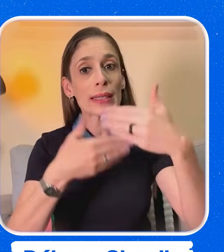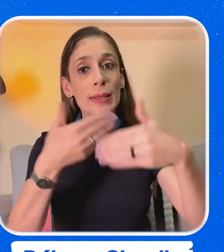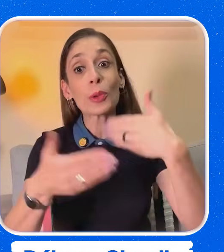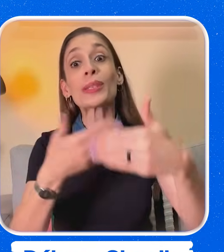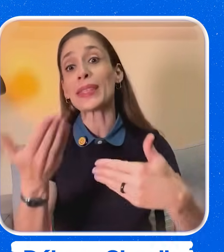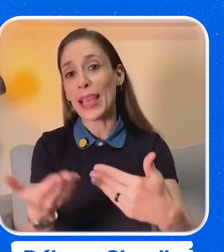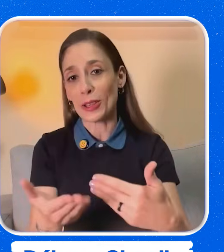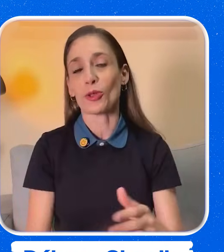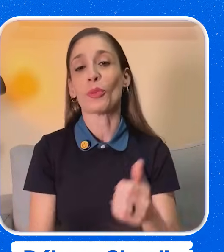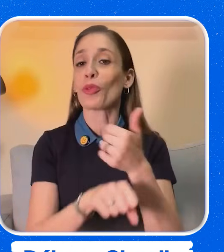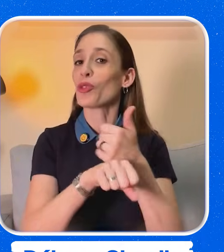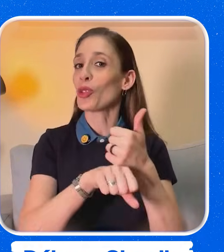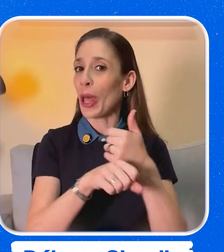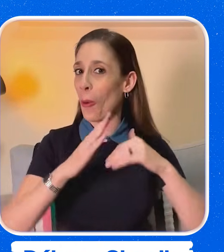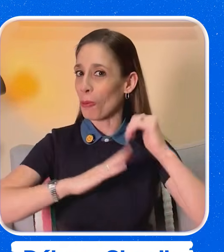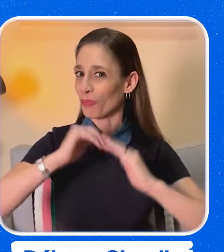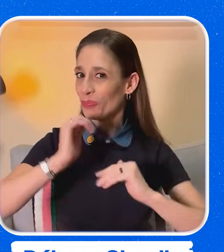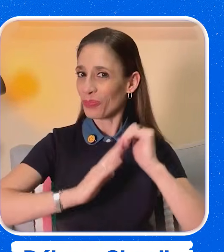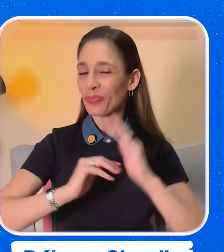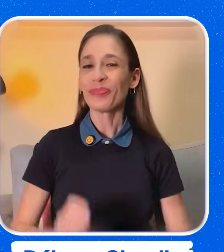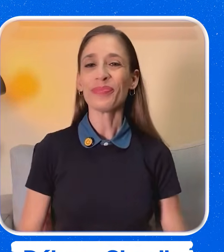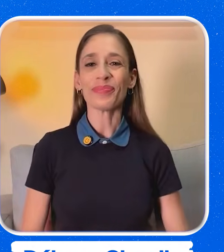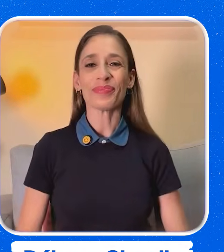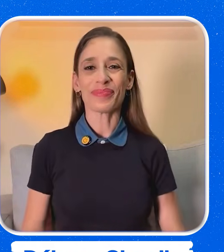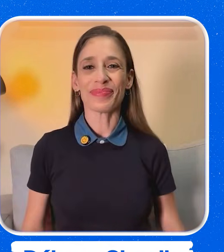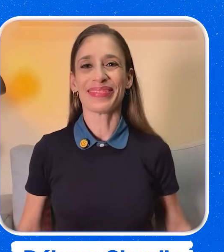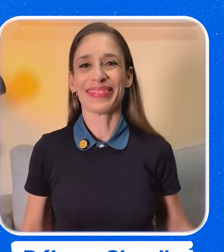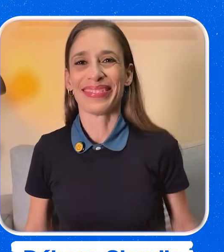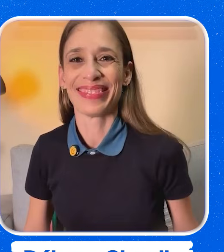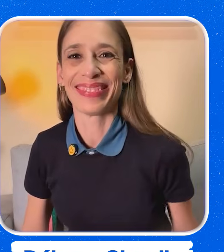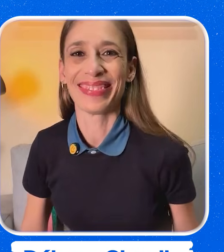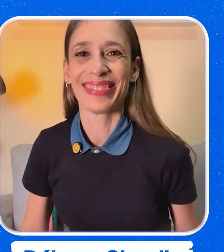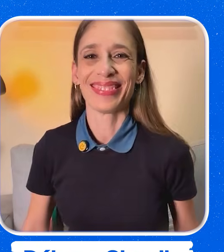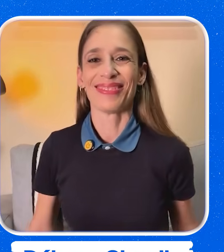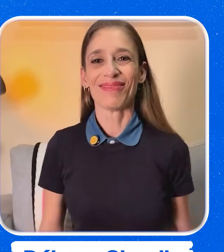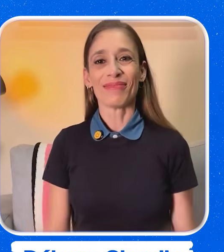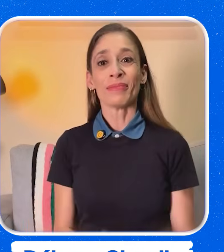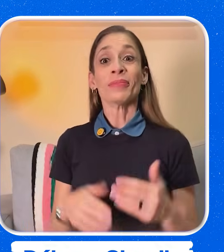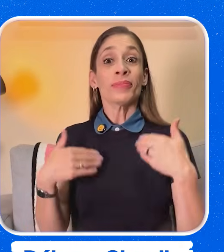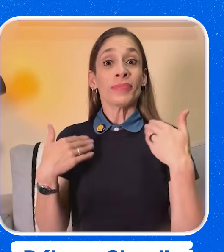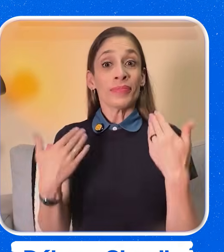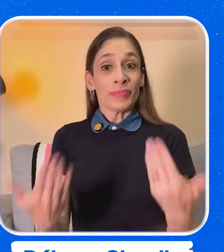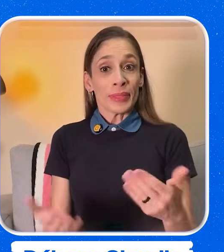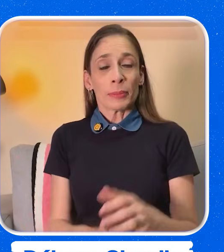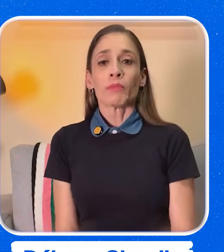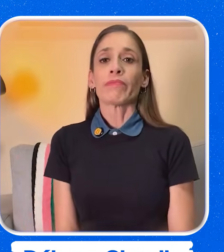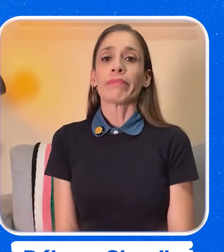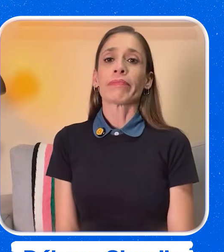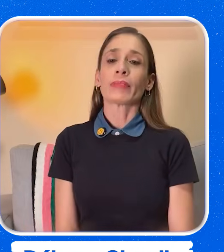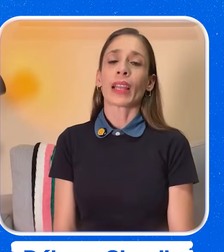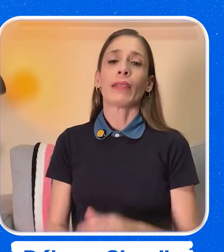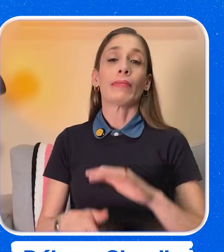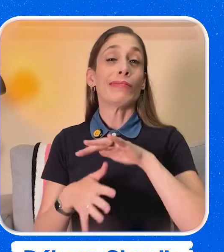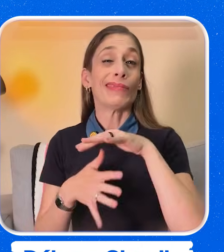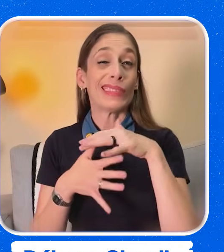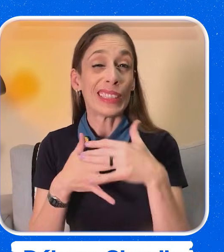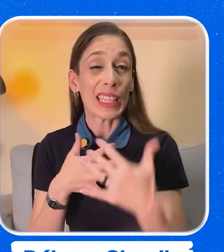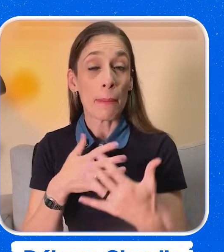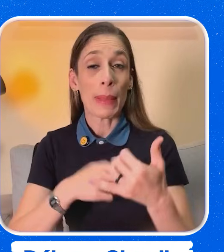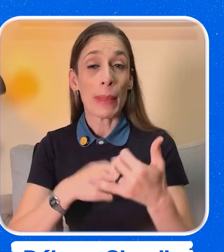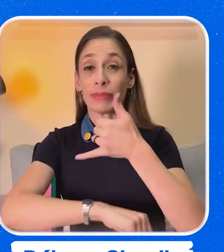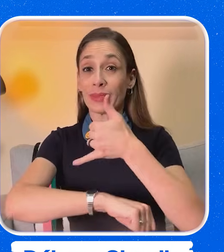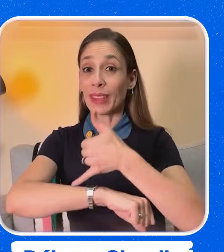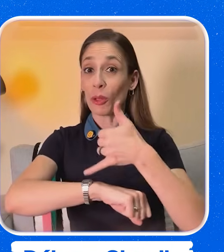surdos nesse processo profissional. Sim. Então, falar de Libras e tatuagem é um assunto que eu me sinto